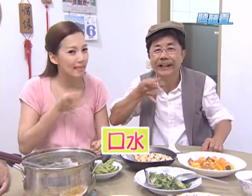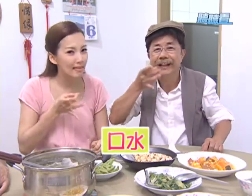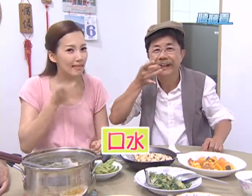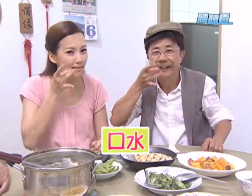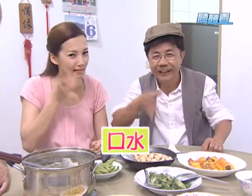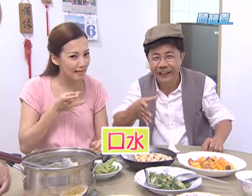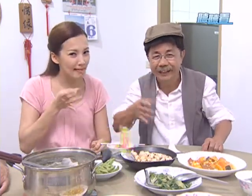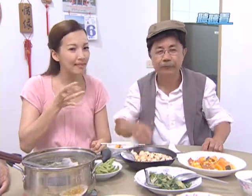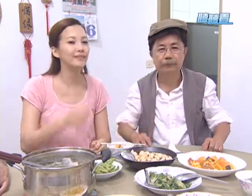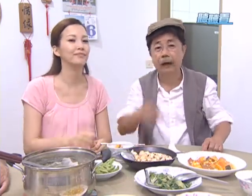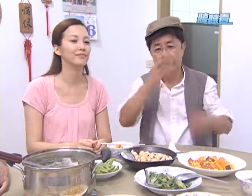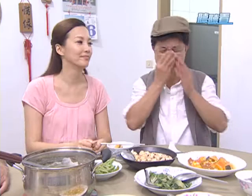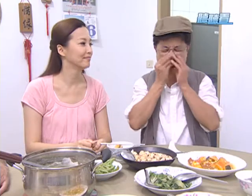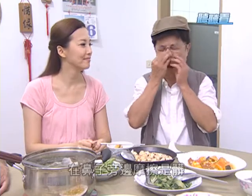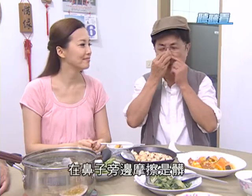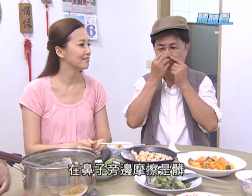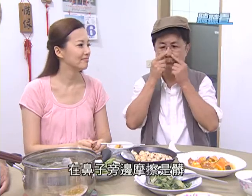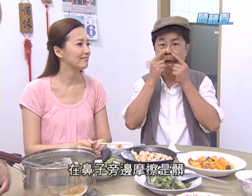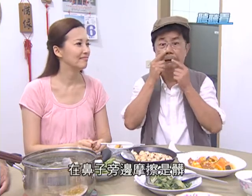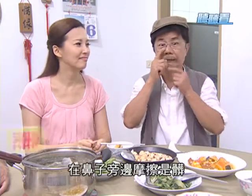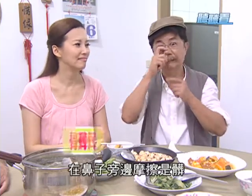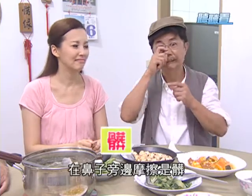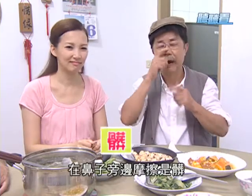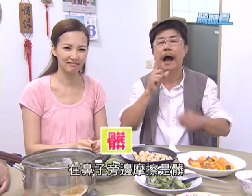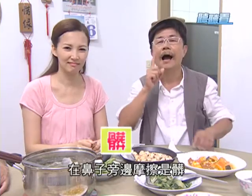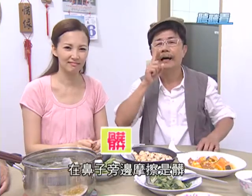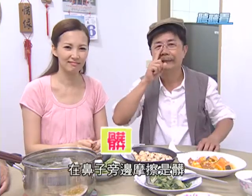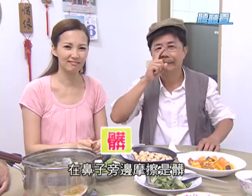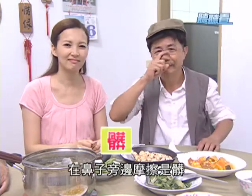水 在鼻子旁边摩擦是脏，